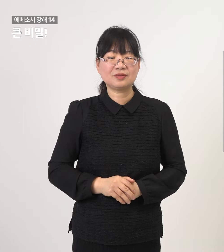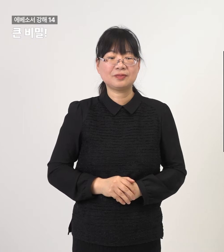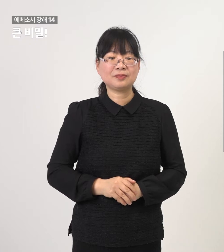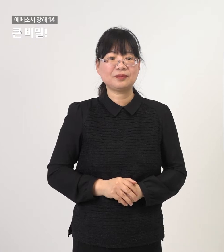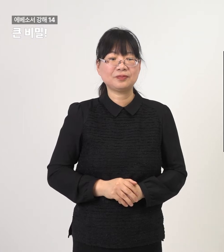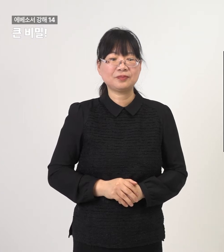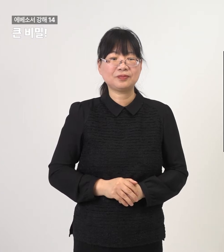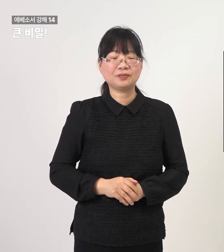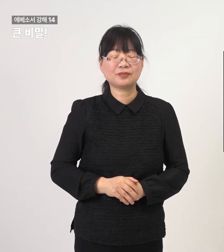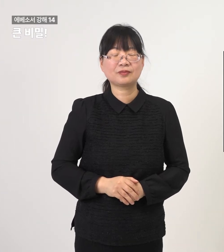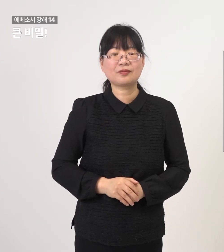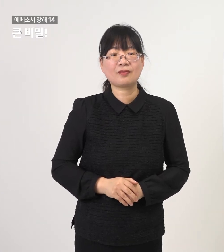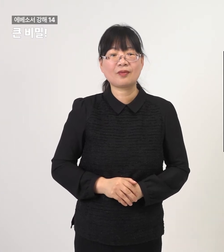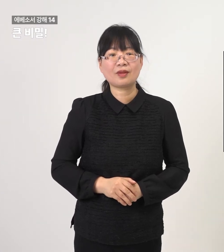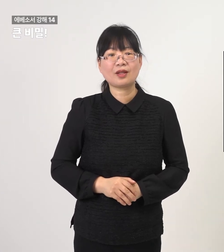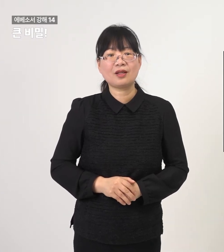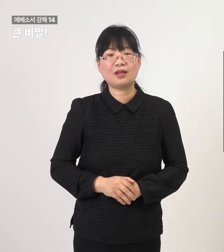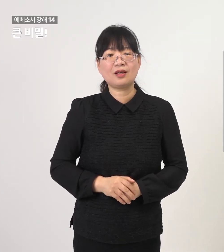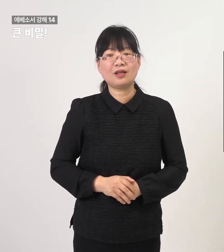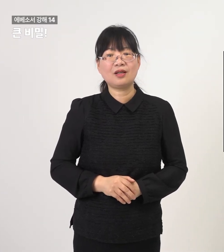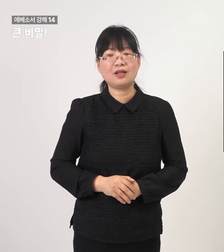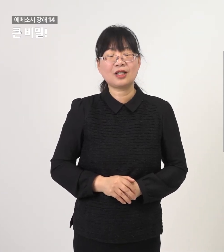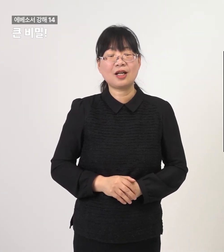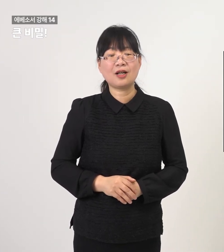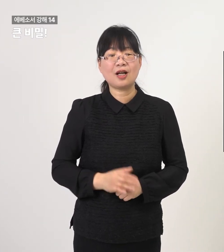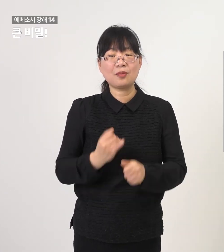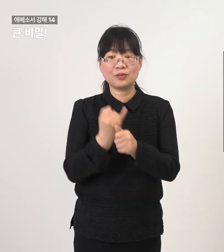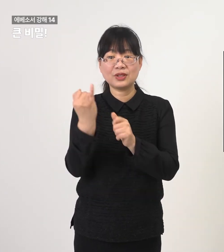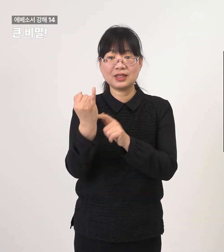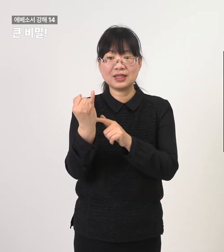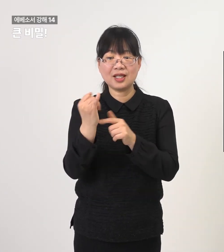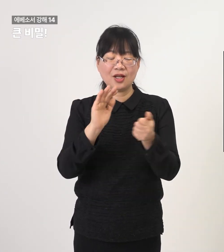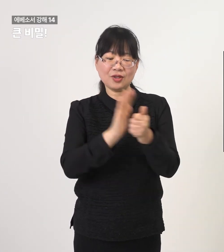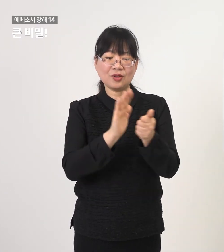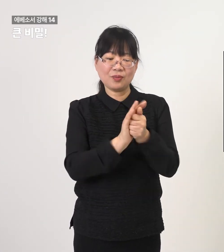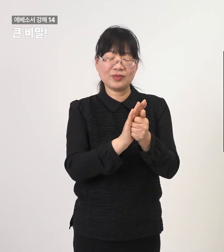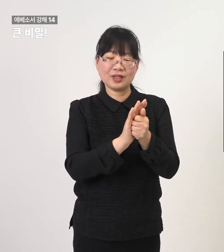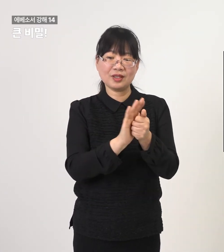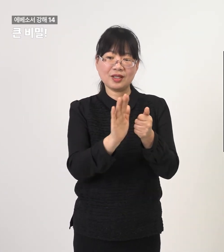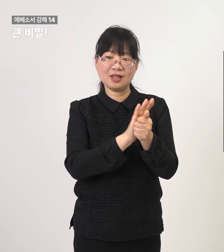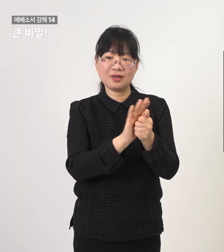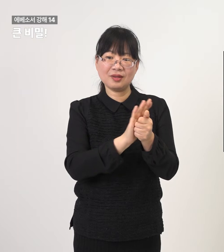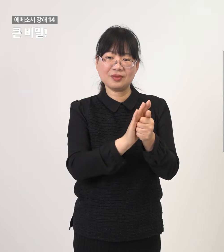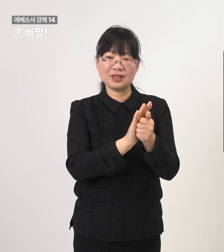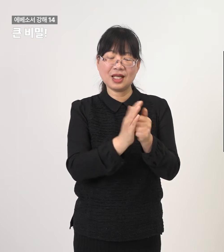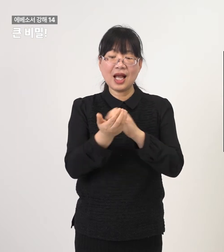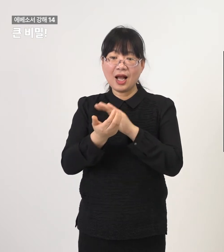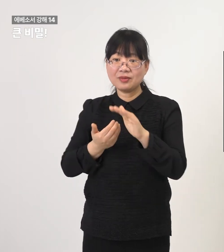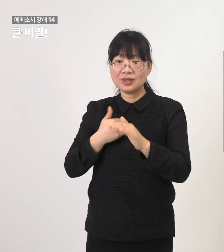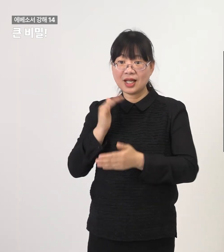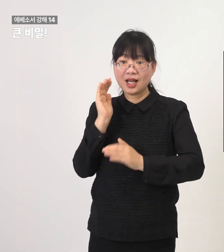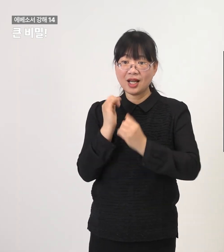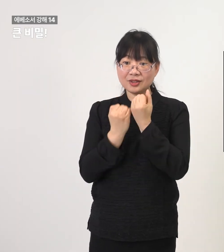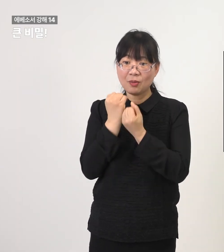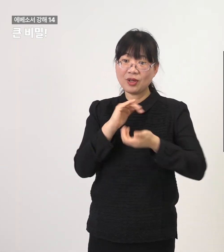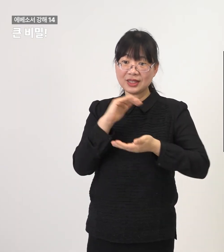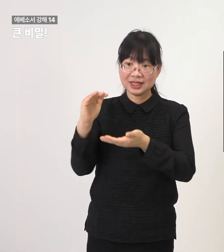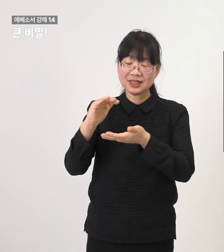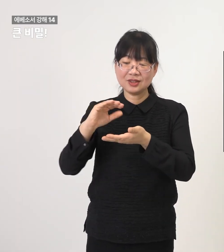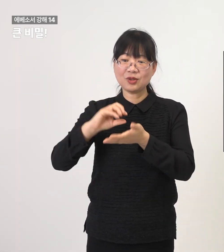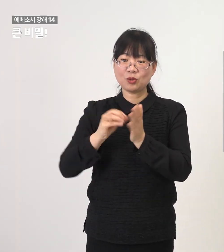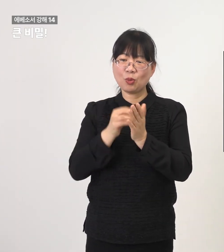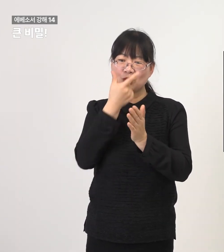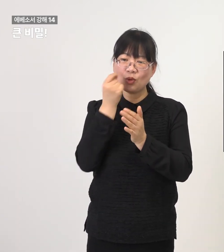자기도 그때까지는 돕는 배필이 앞서 말한 그런 정도의 범주가 돕는 배필인 줄